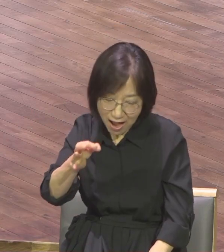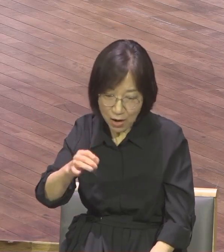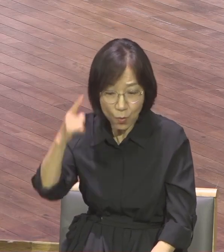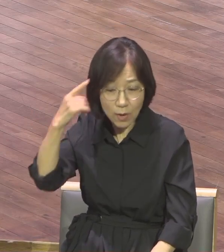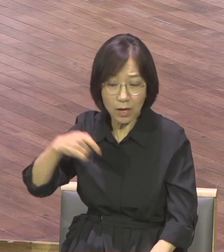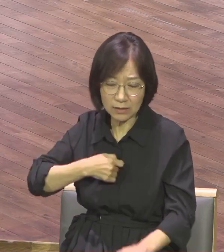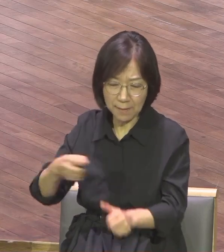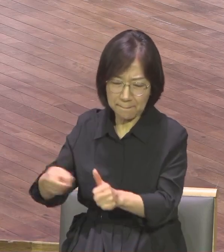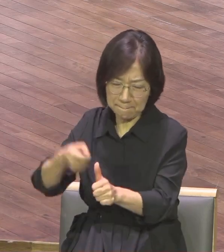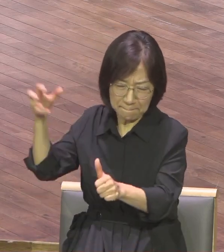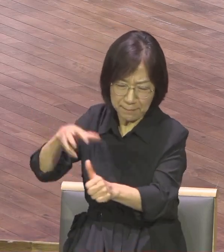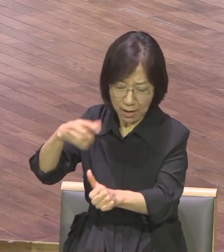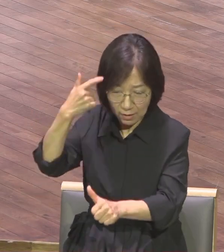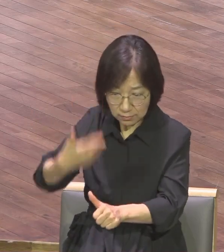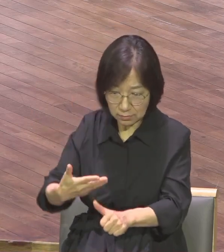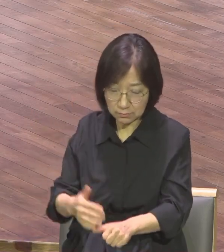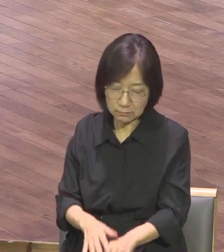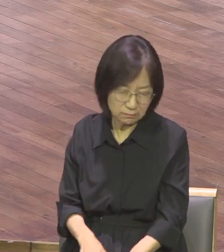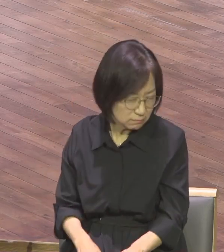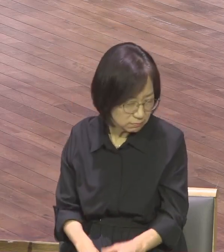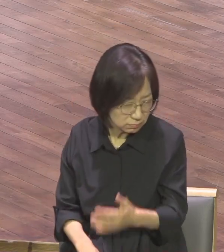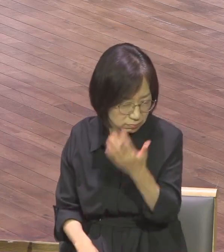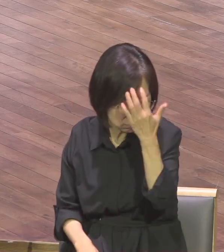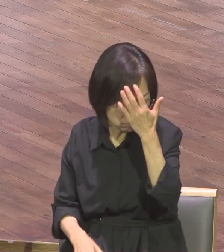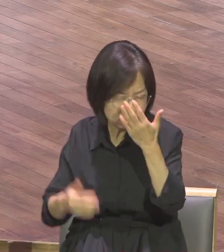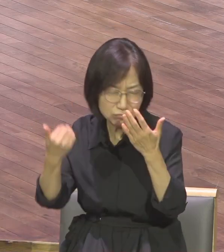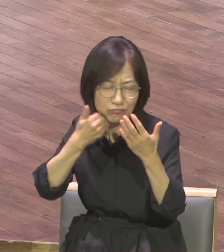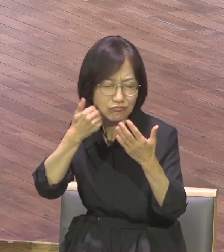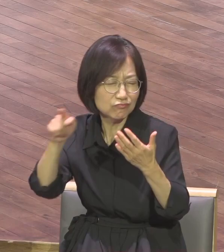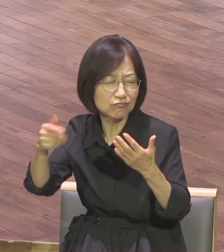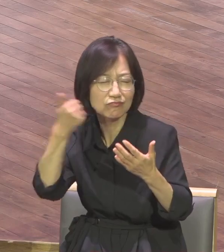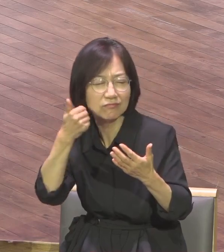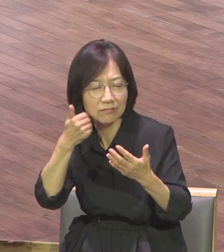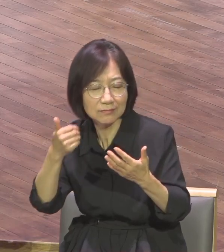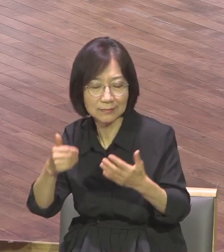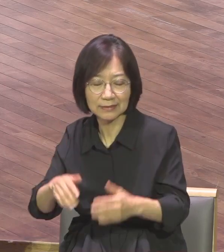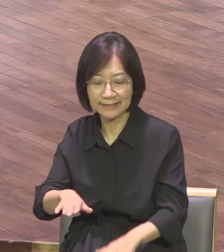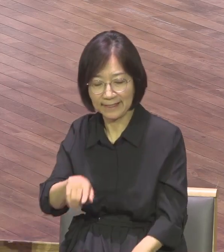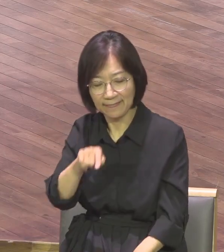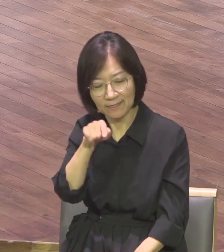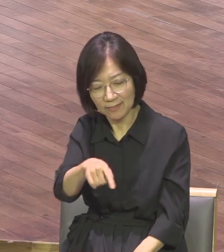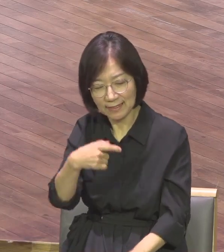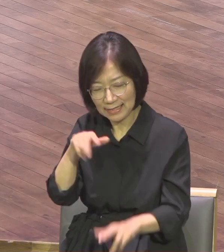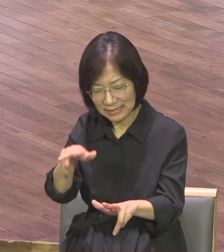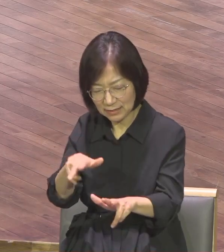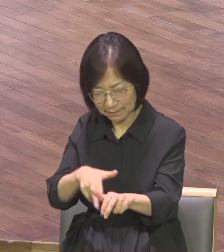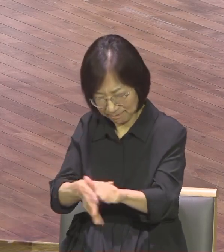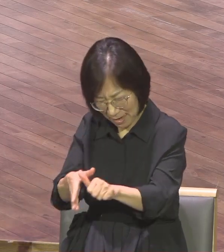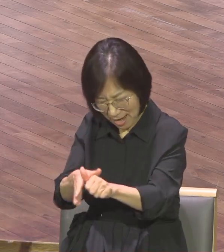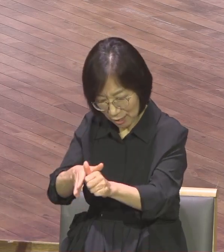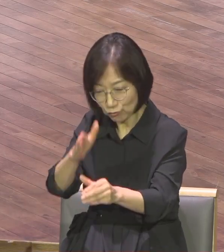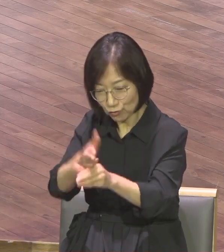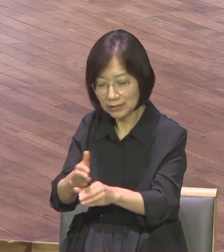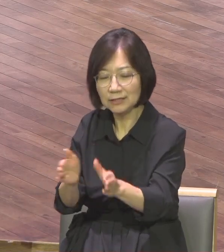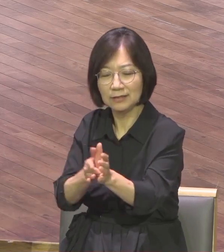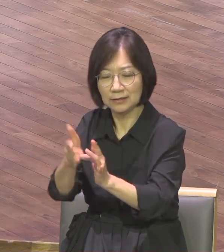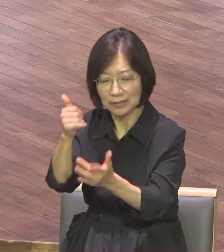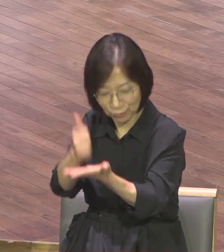하시니거늘 대답하되 주여 누구시니까 이르시되 나는 너가 박해하는 예수라.